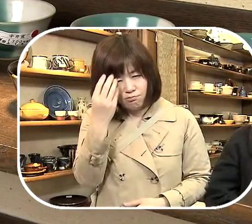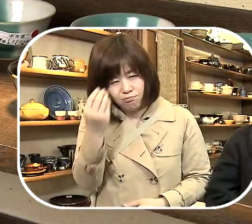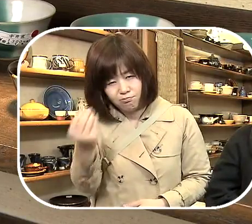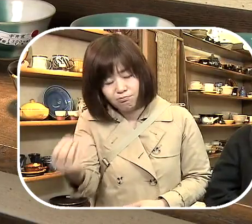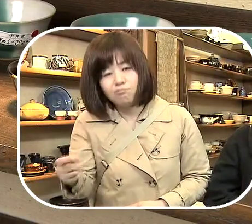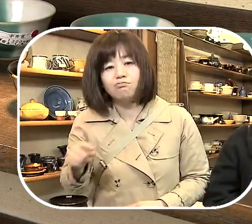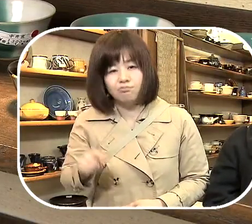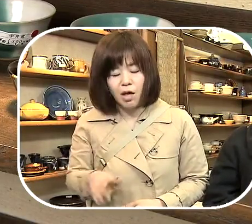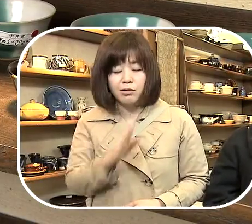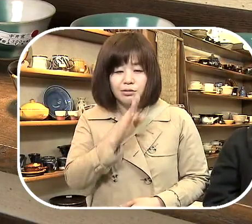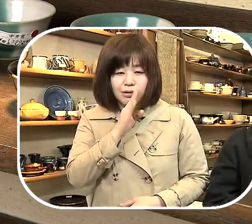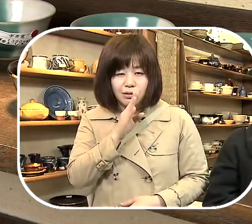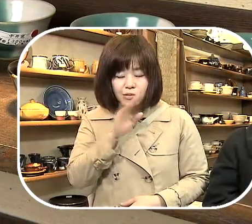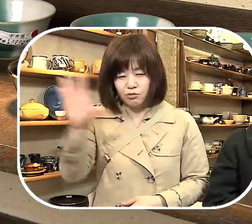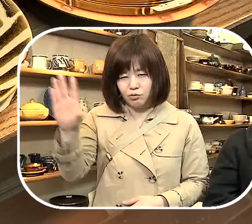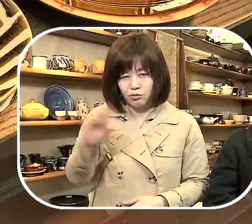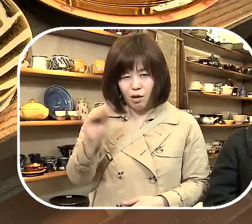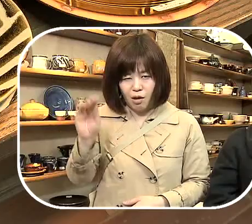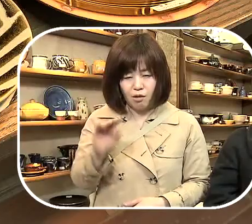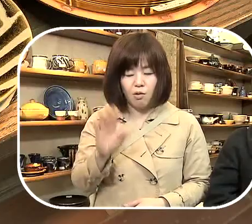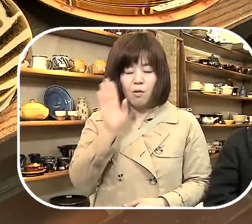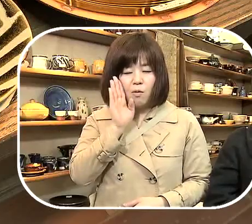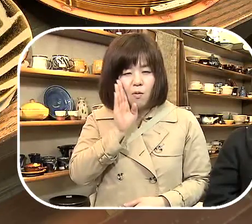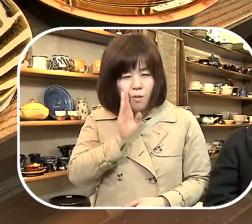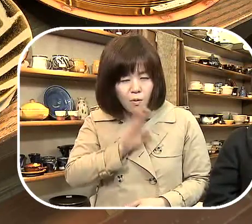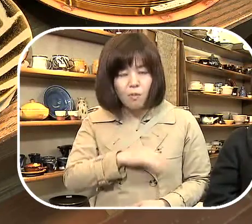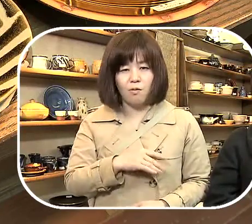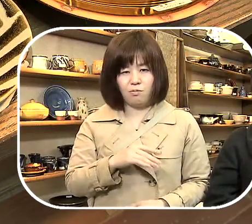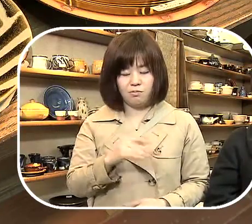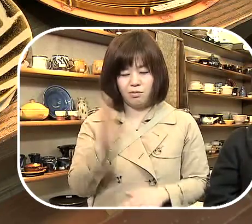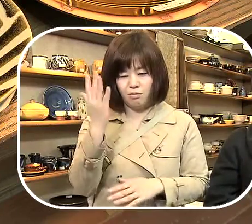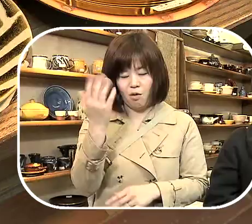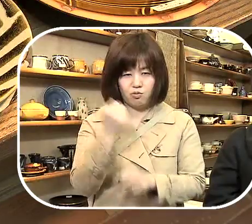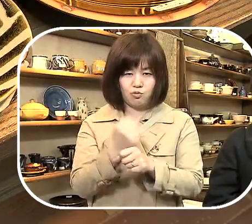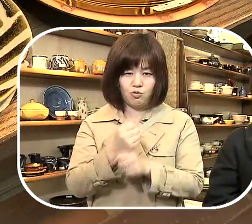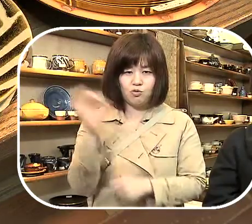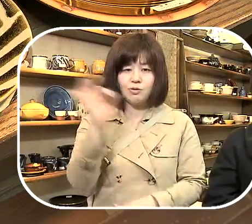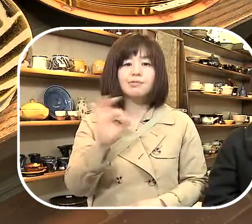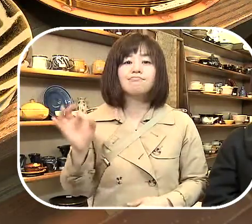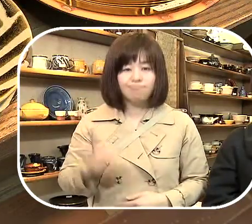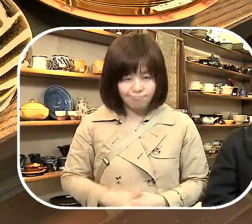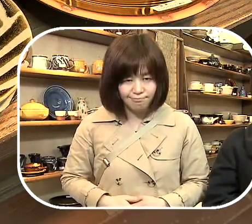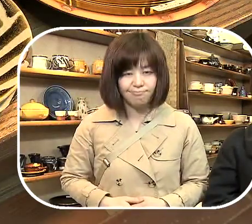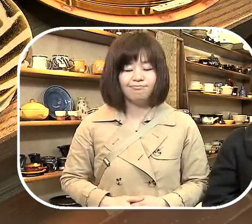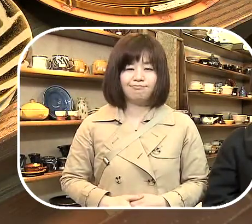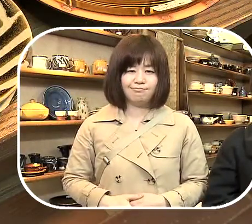姿形も美しく実用性もある民芸品です。